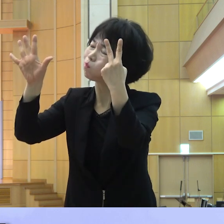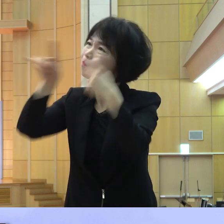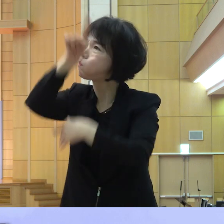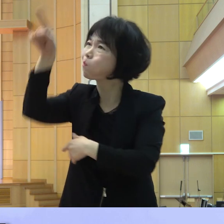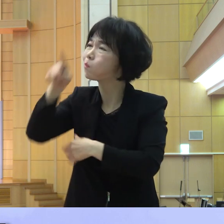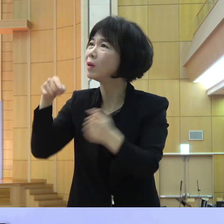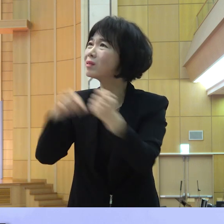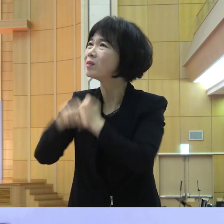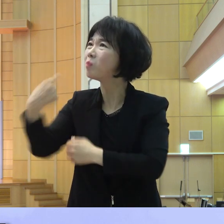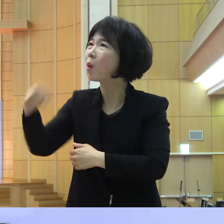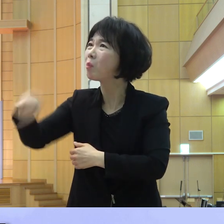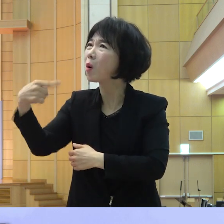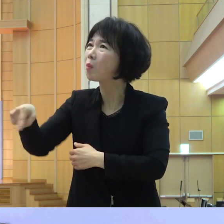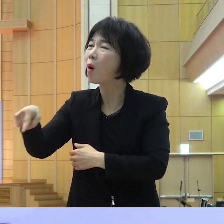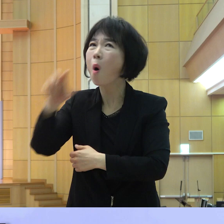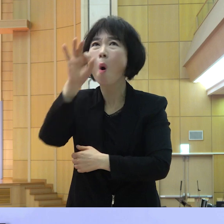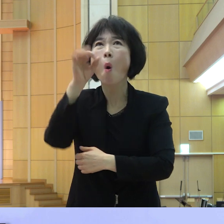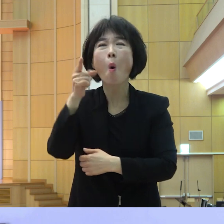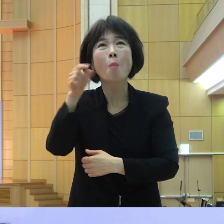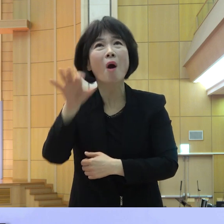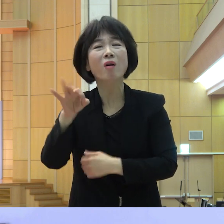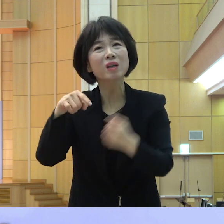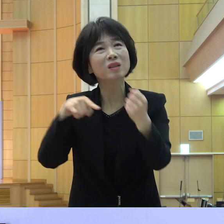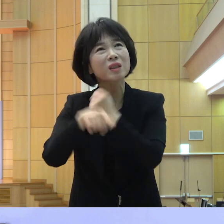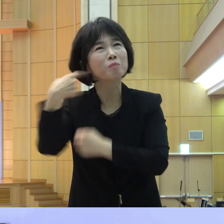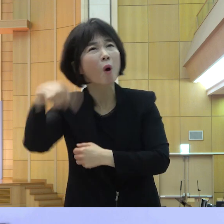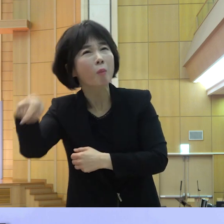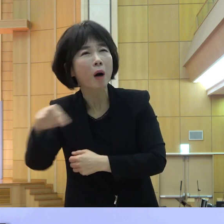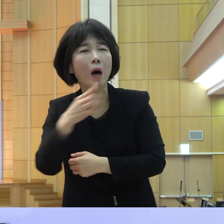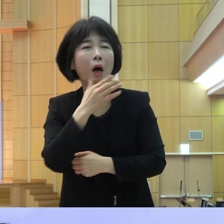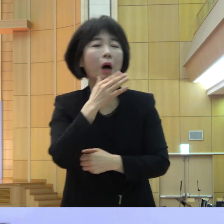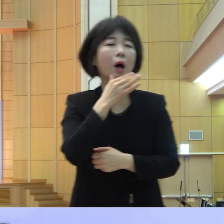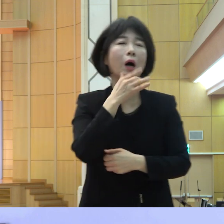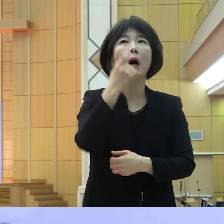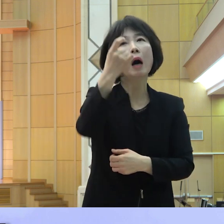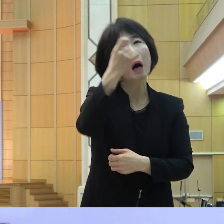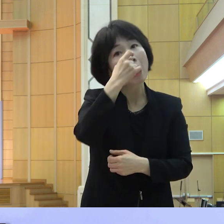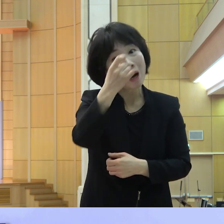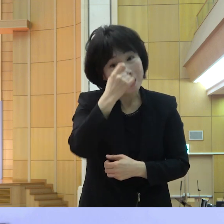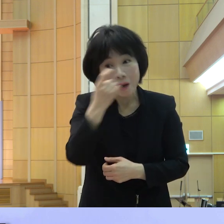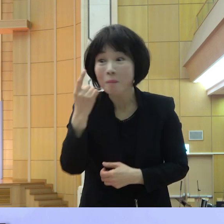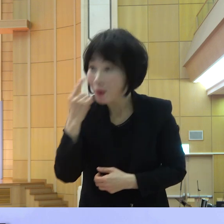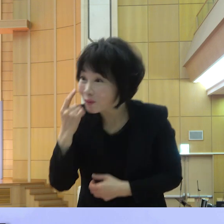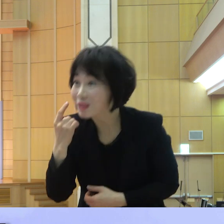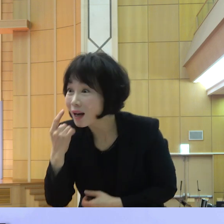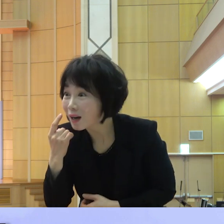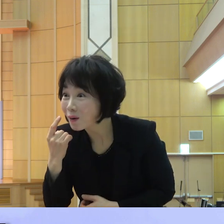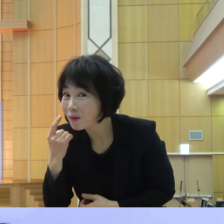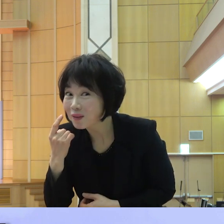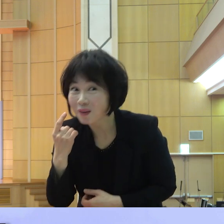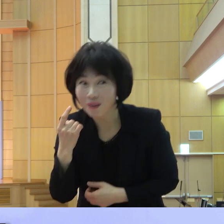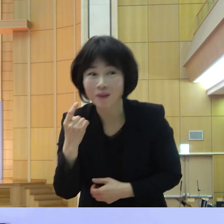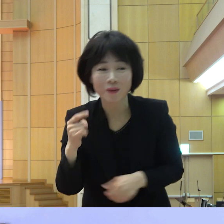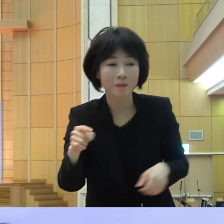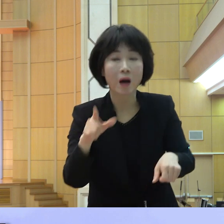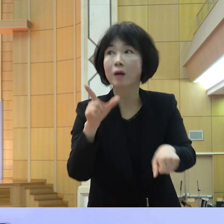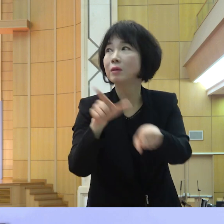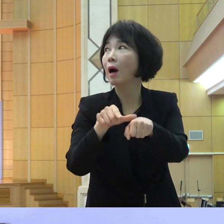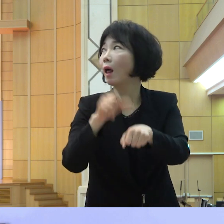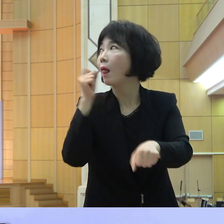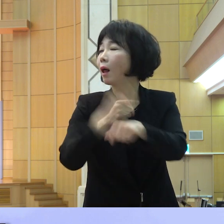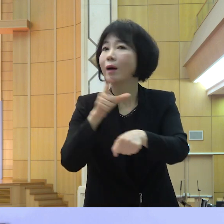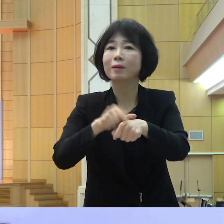뭔지, 이어가 뭔지 이 말씀을 드리고자 하는데 오늘 시간상 보니까 시간이 벌써 이렇게